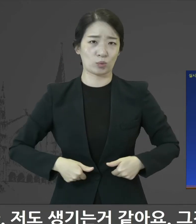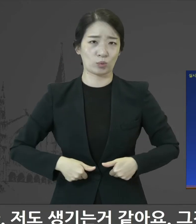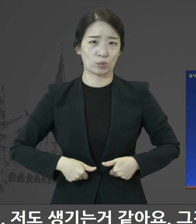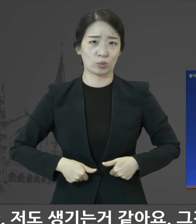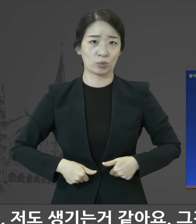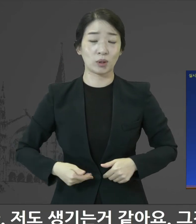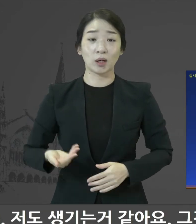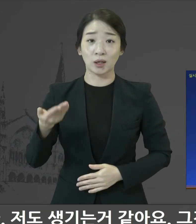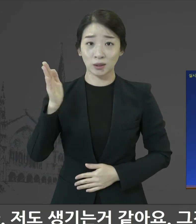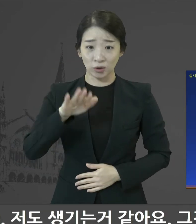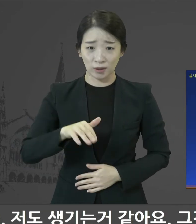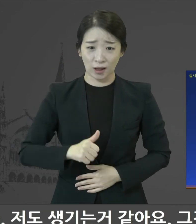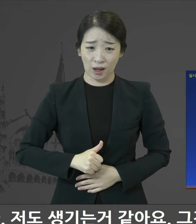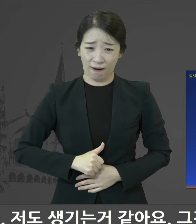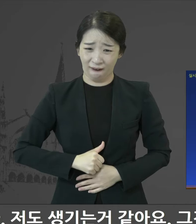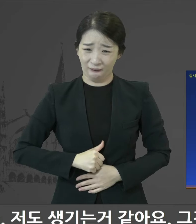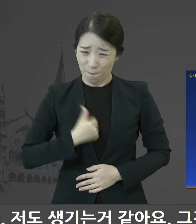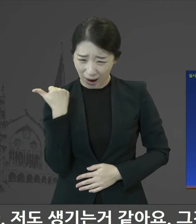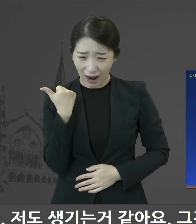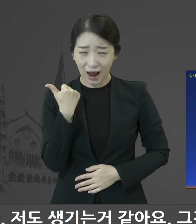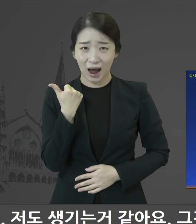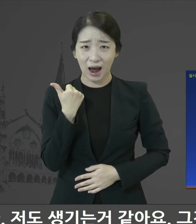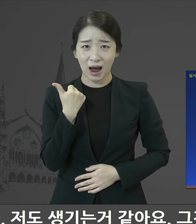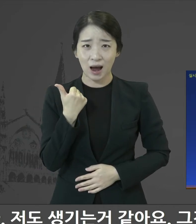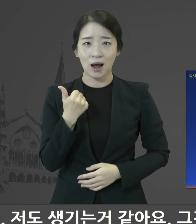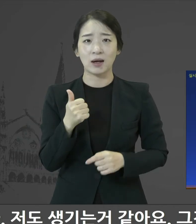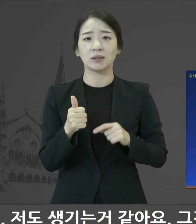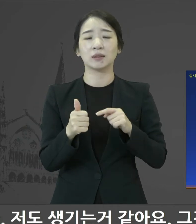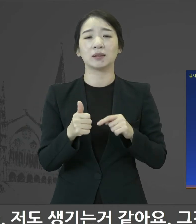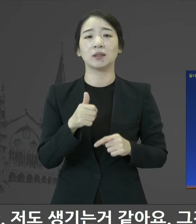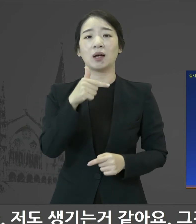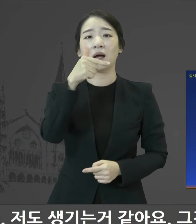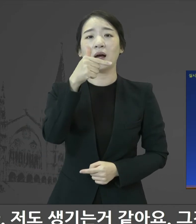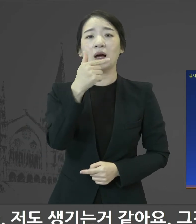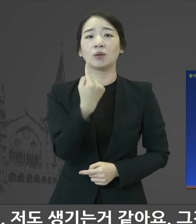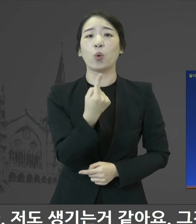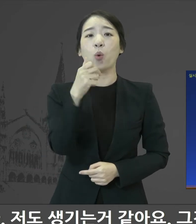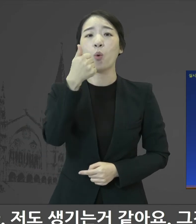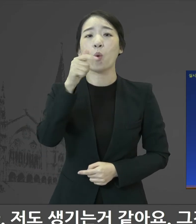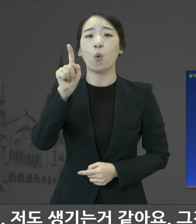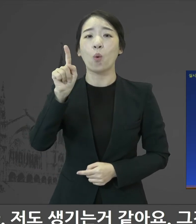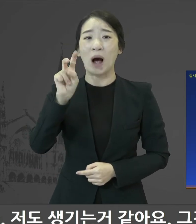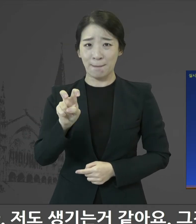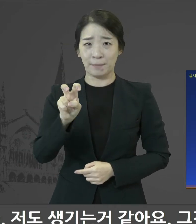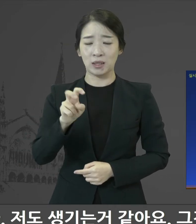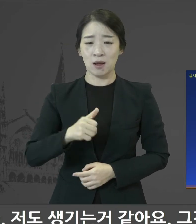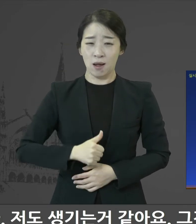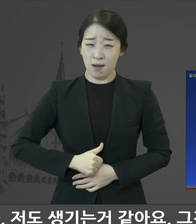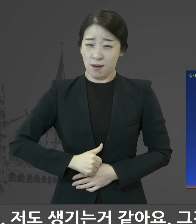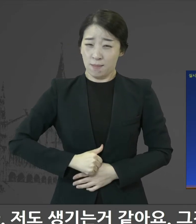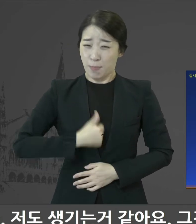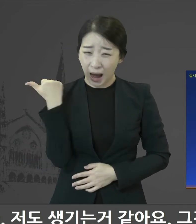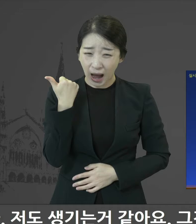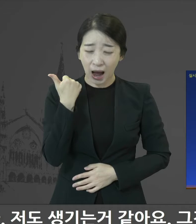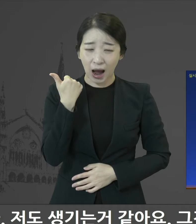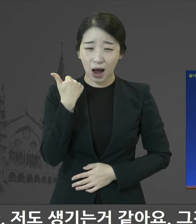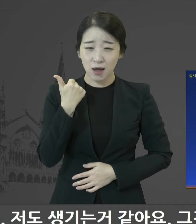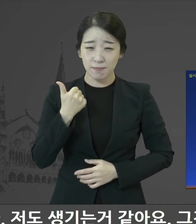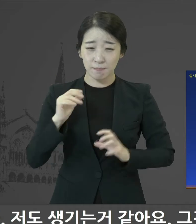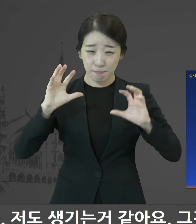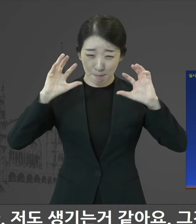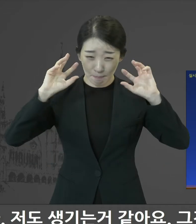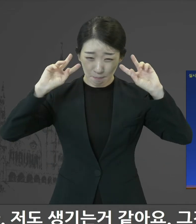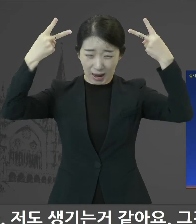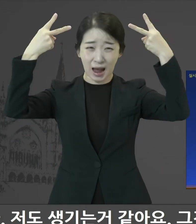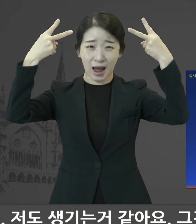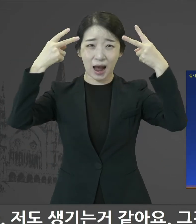노함, 이건요, 안갚음을 하겠다는 생각 자체가 안 드는 거예요. 그냥 확 폭발해 버리는 거예요. 근데 쓴뿌리는